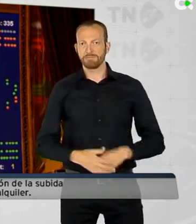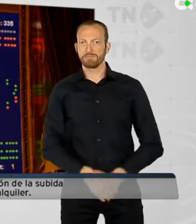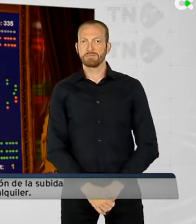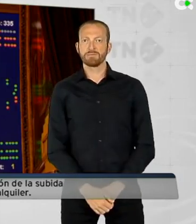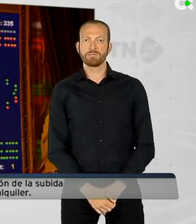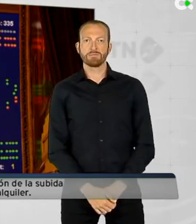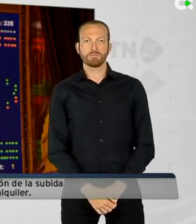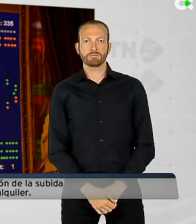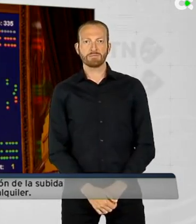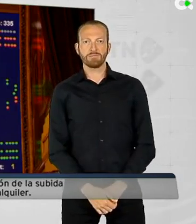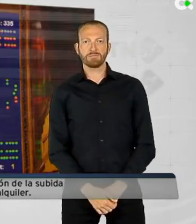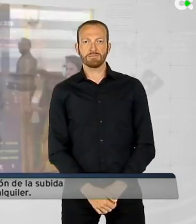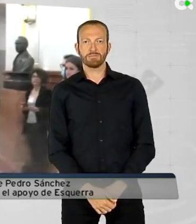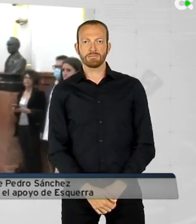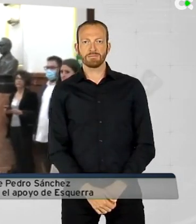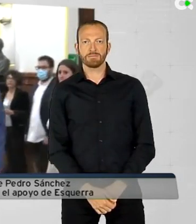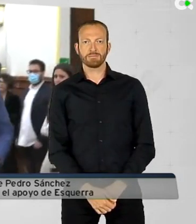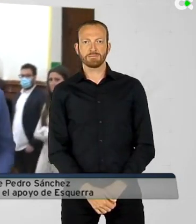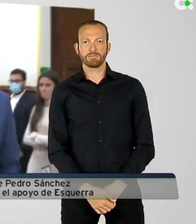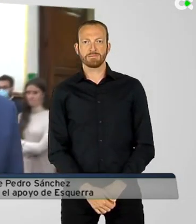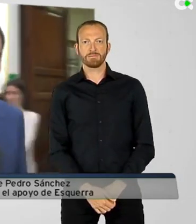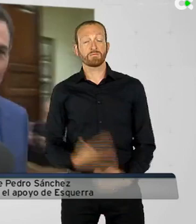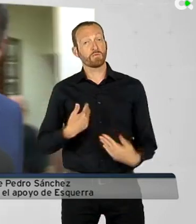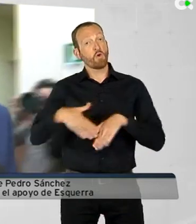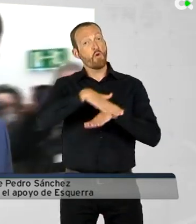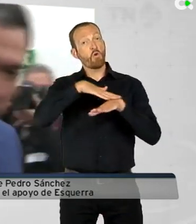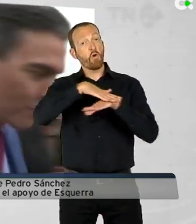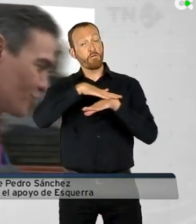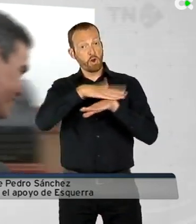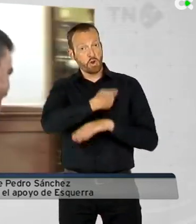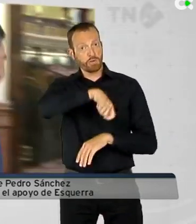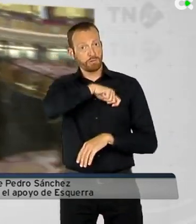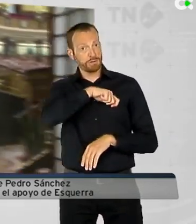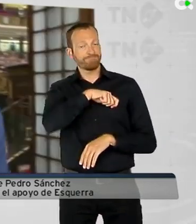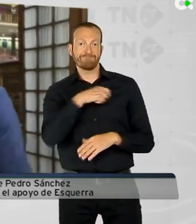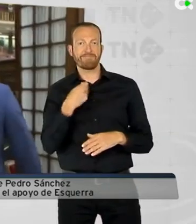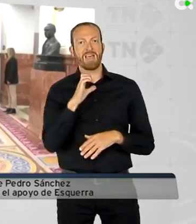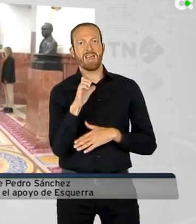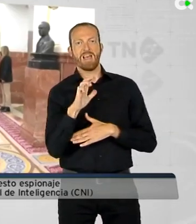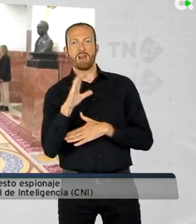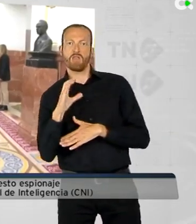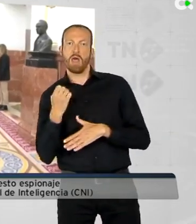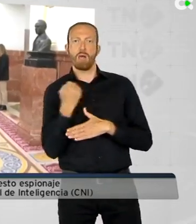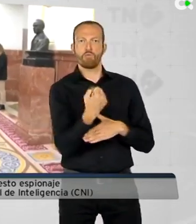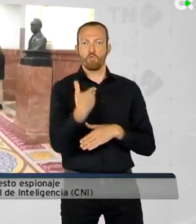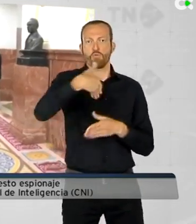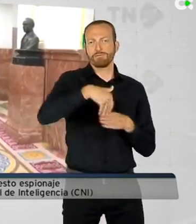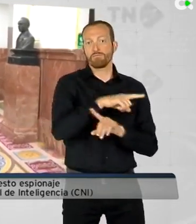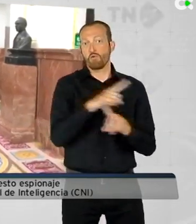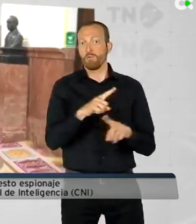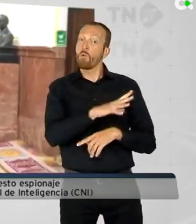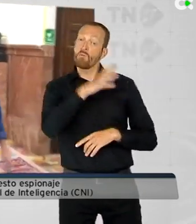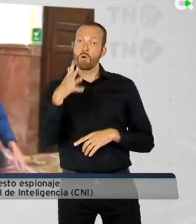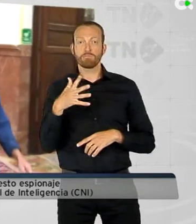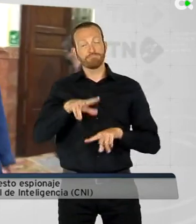sí, 166 más 10. El gobierno de Pedro Sánchez tampoco contó con el apoyo de Esquerra por el supuesto espionaje